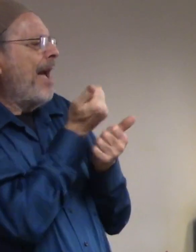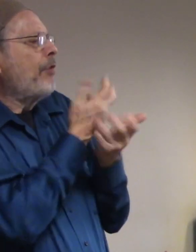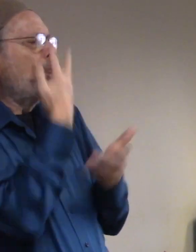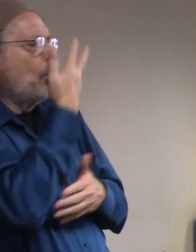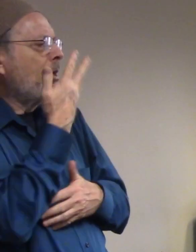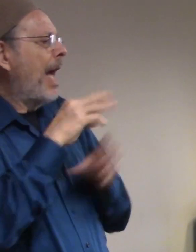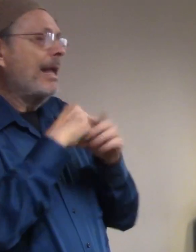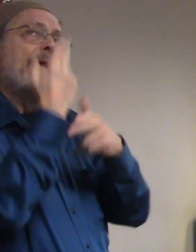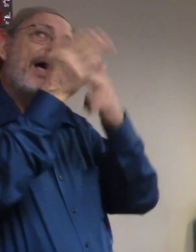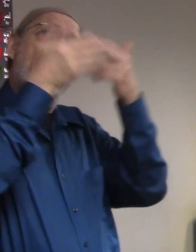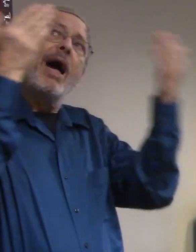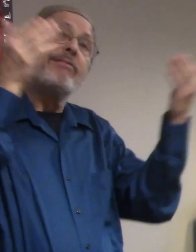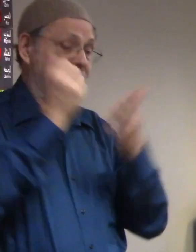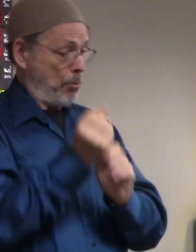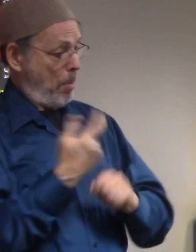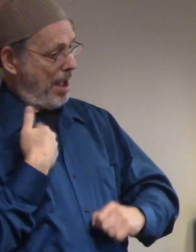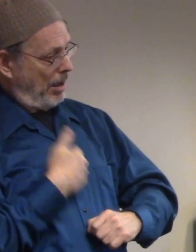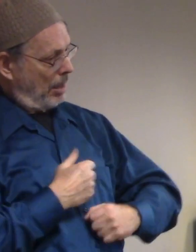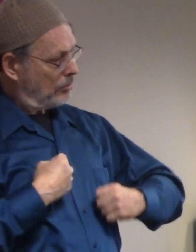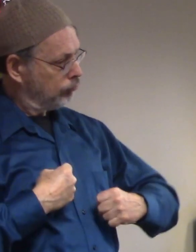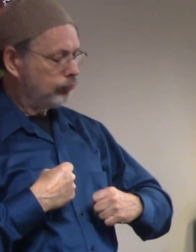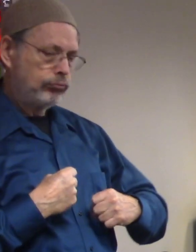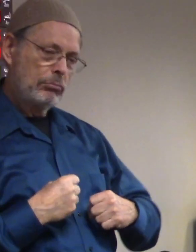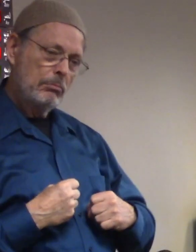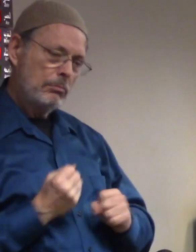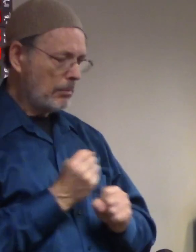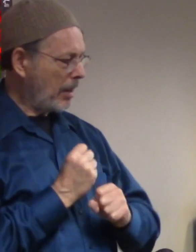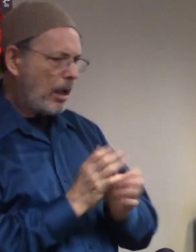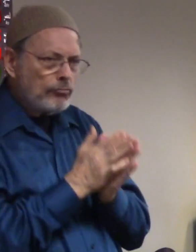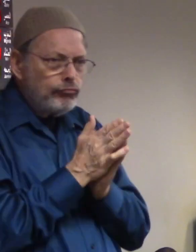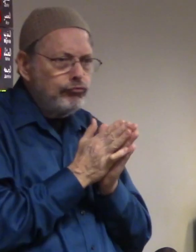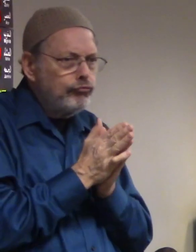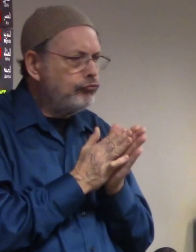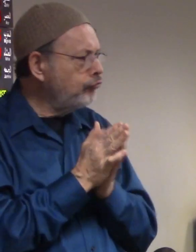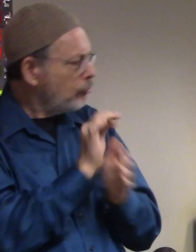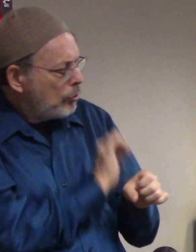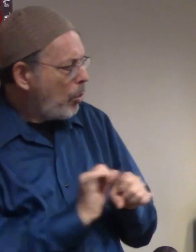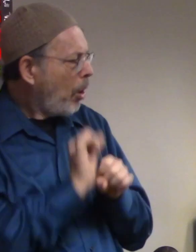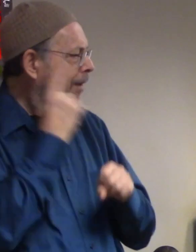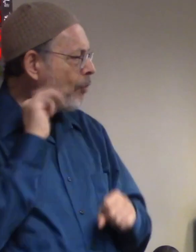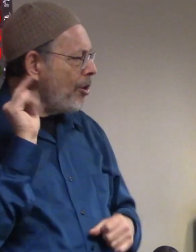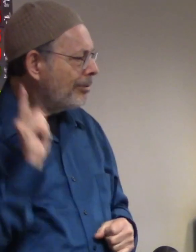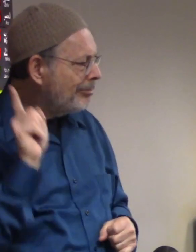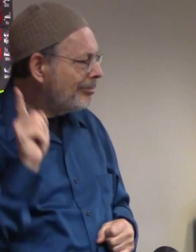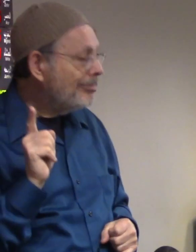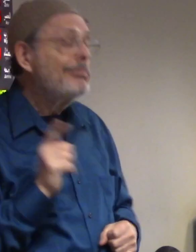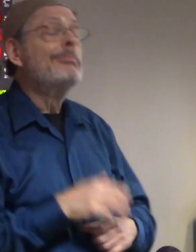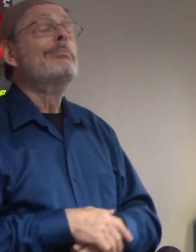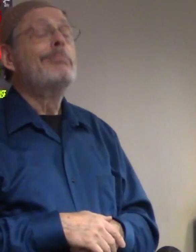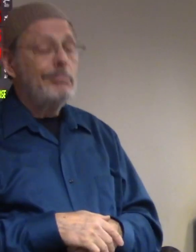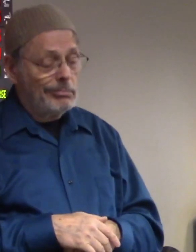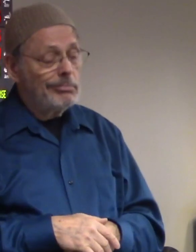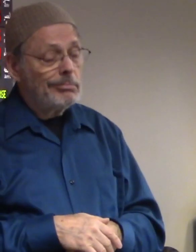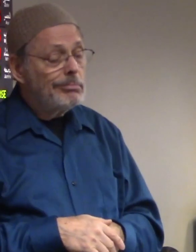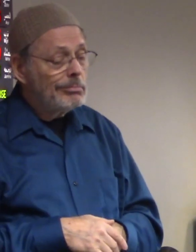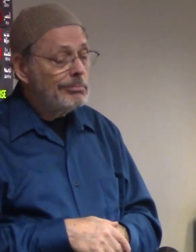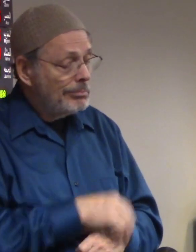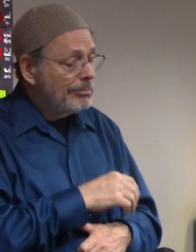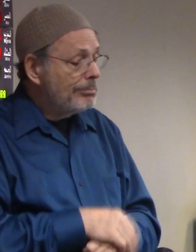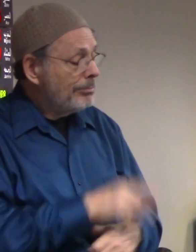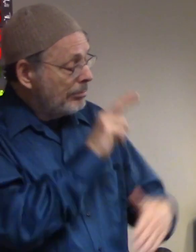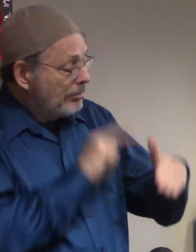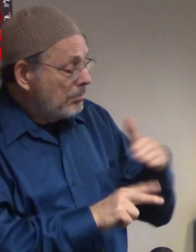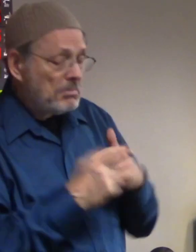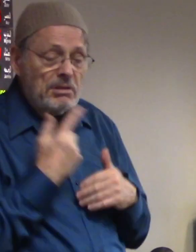about Jannah that's going to make us, you know, make us enthusiastic and work for it. And he says, كيف ما